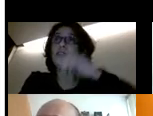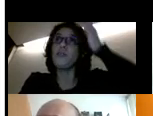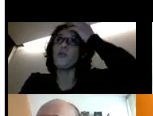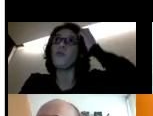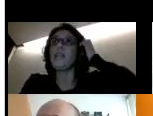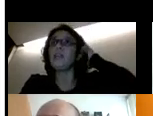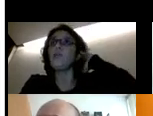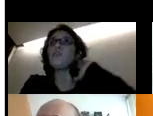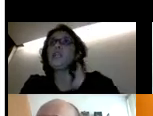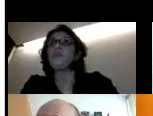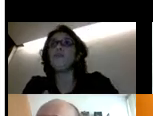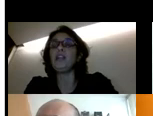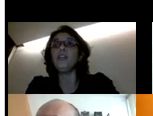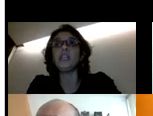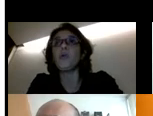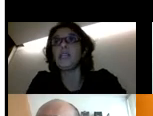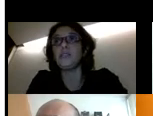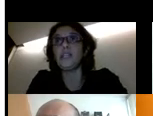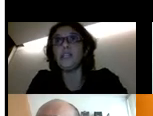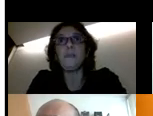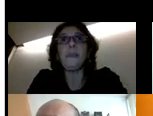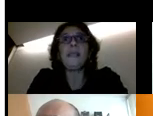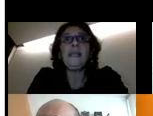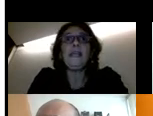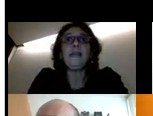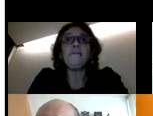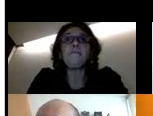lengua, ¿no? Como una lengua con el mismo valor que cualquier otra.